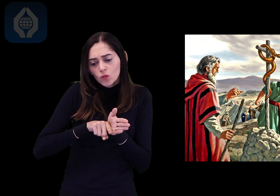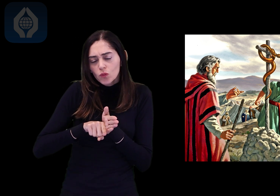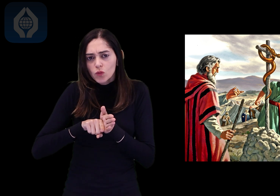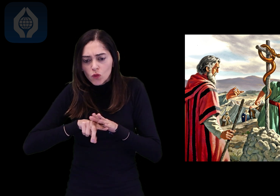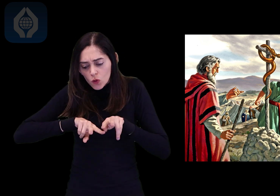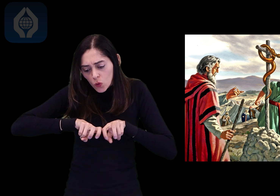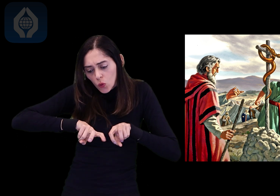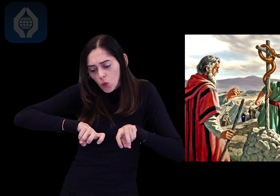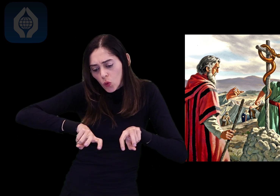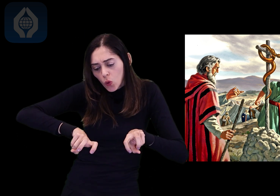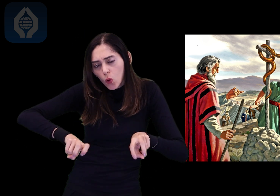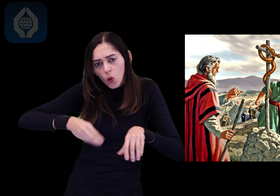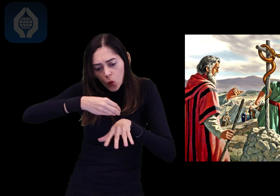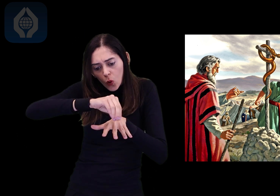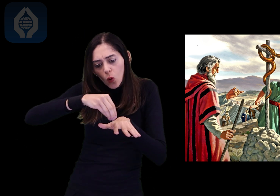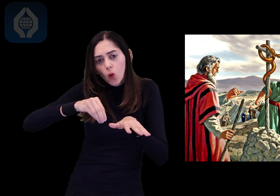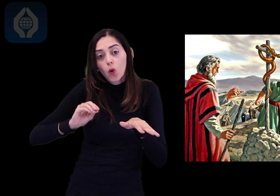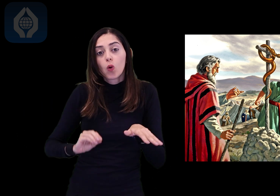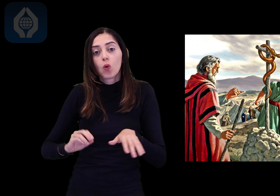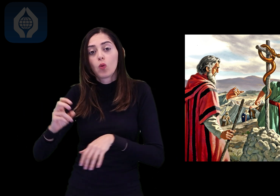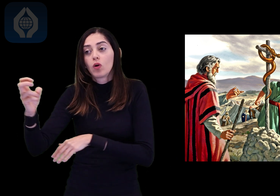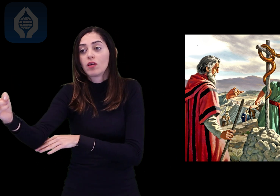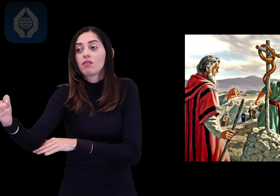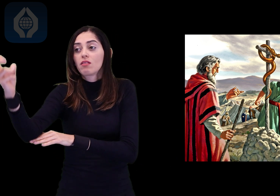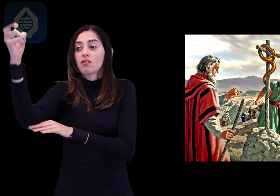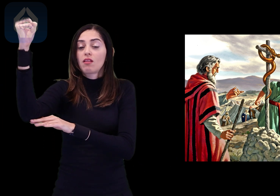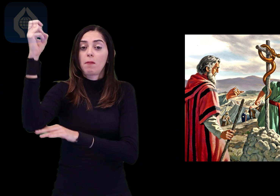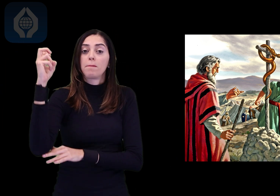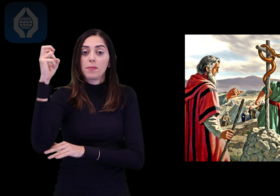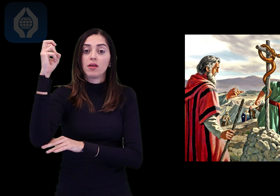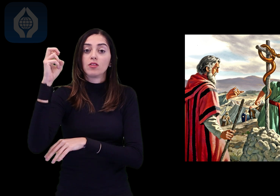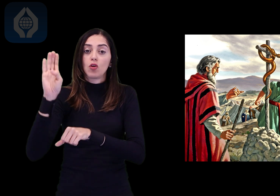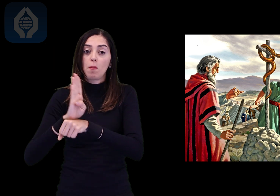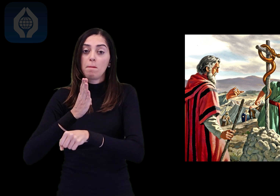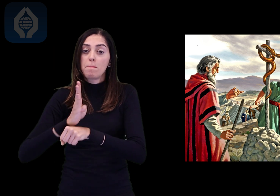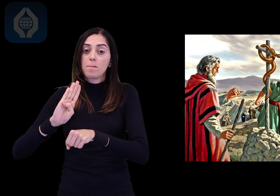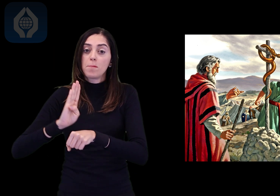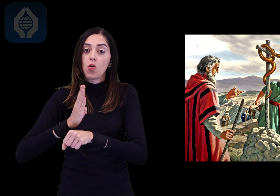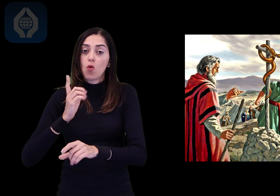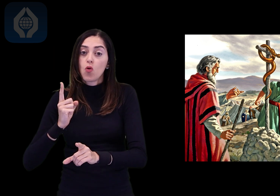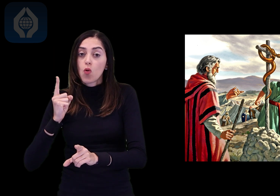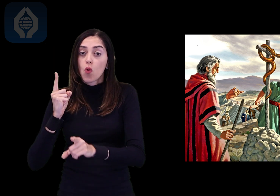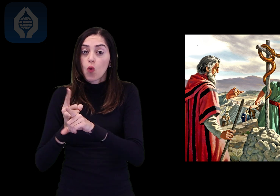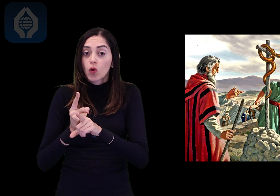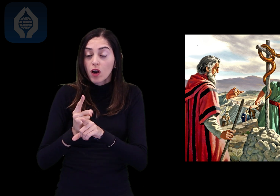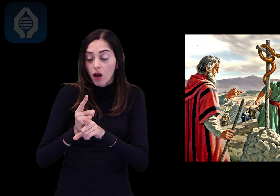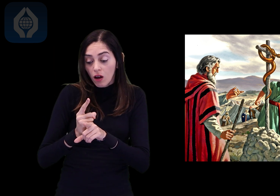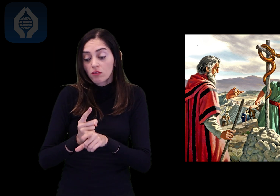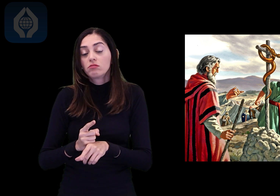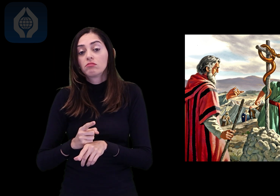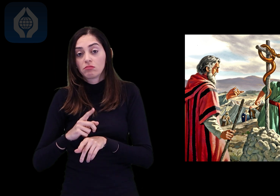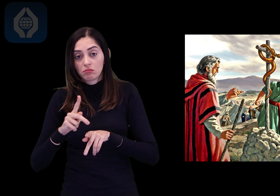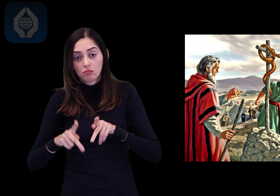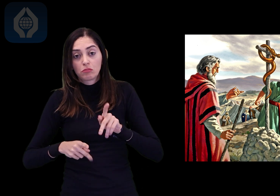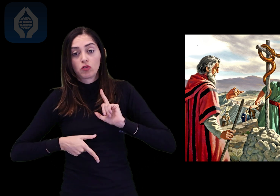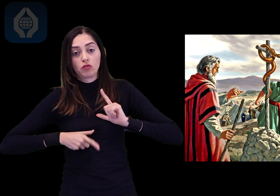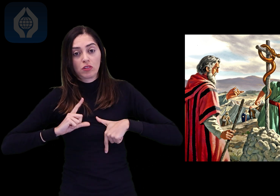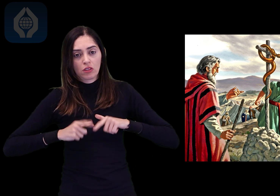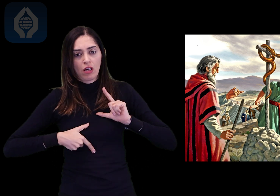serpente de bronze foi encontrada numa escavação de Tima, Israel. A serpente data da época de